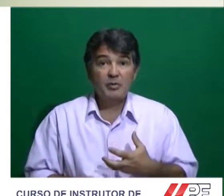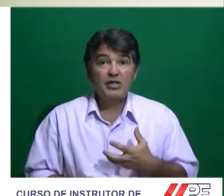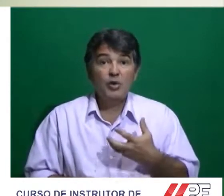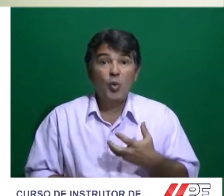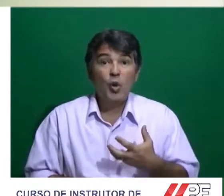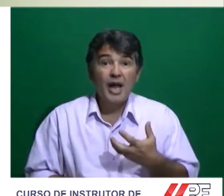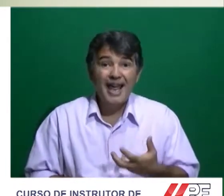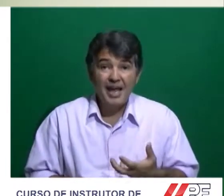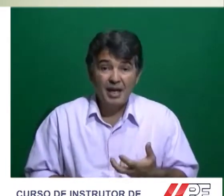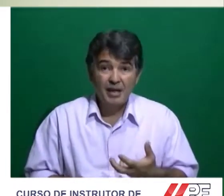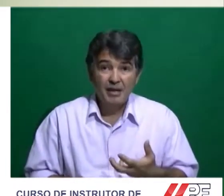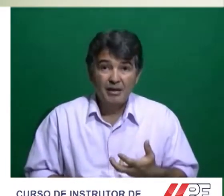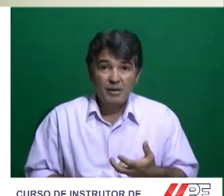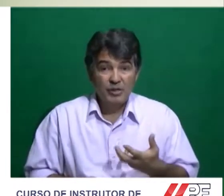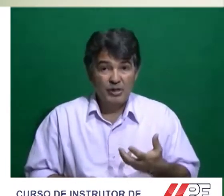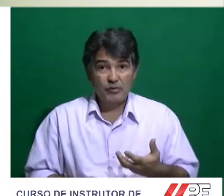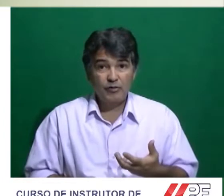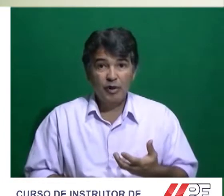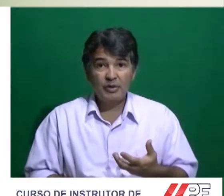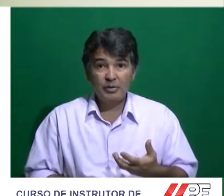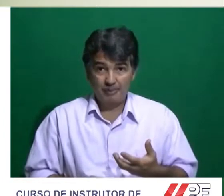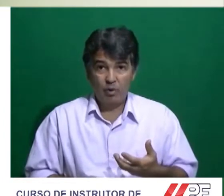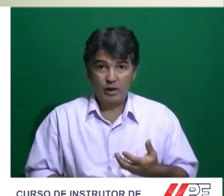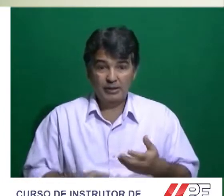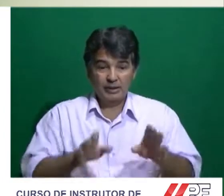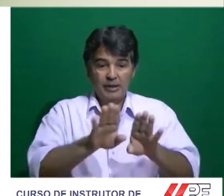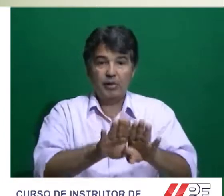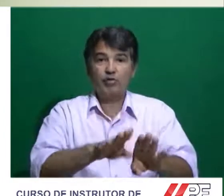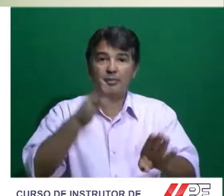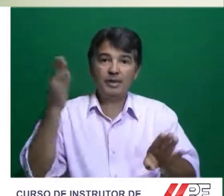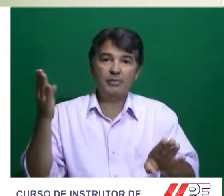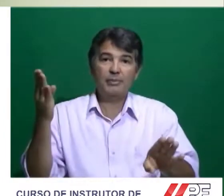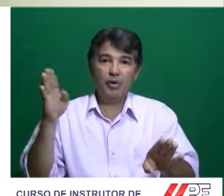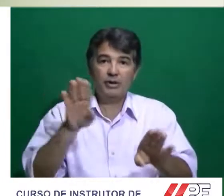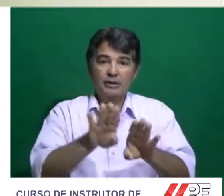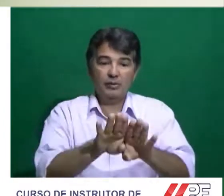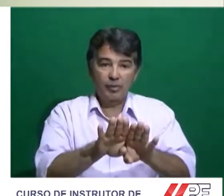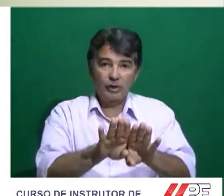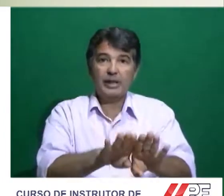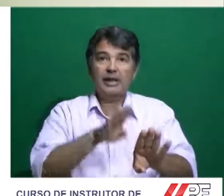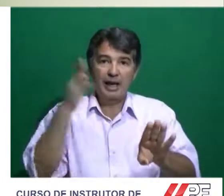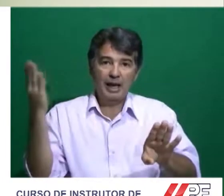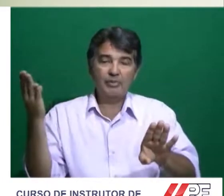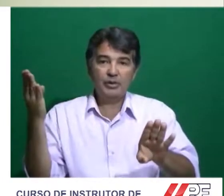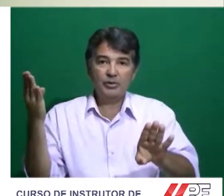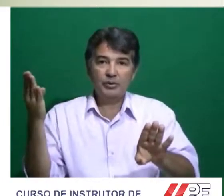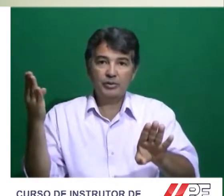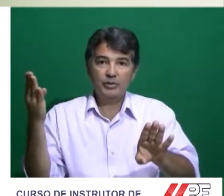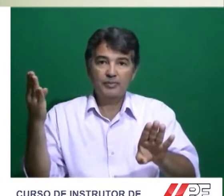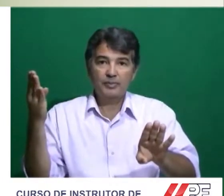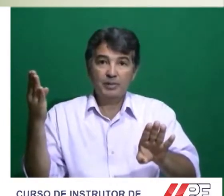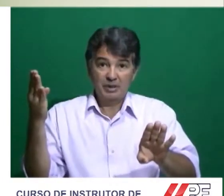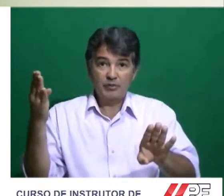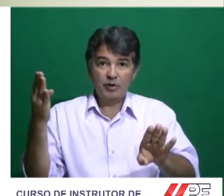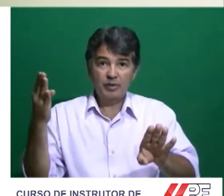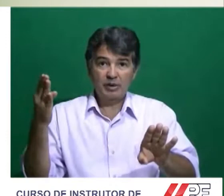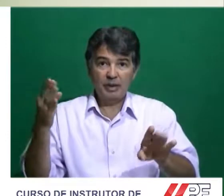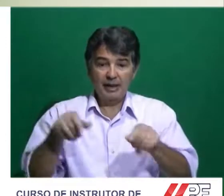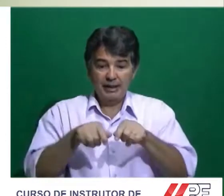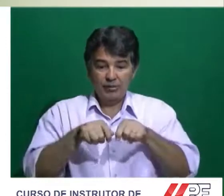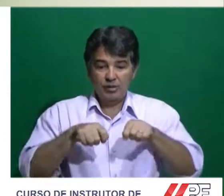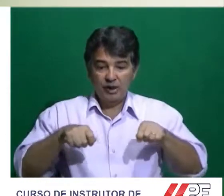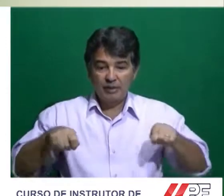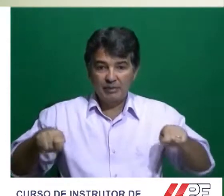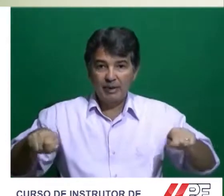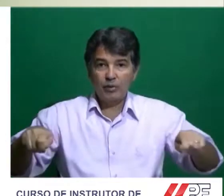Mas principalmente, o que? Porque se eu for abrir uma porta. Eu vou abrir uma porta. Então a porta abriu. Mas se eu for abrir